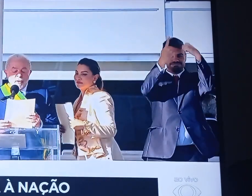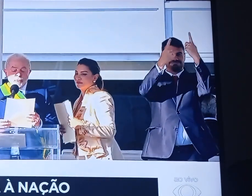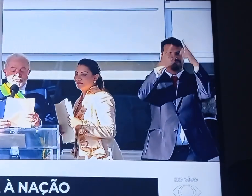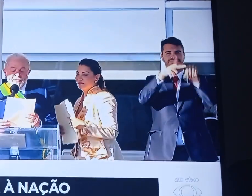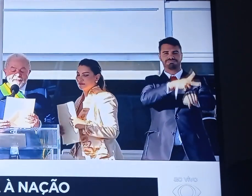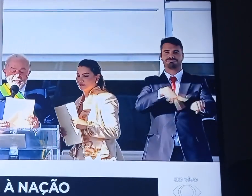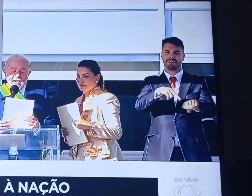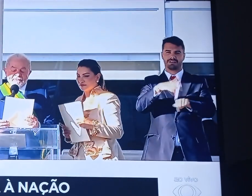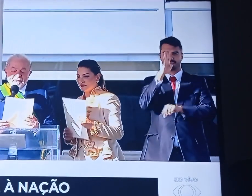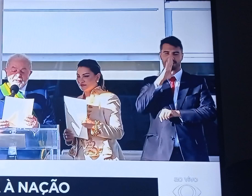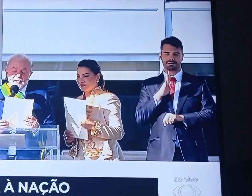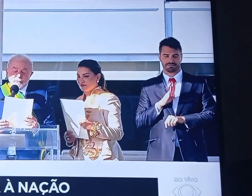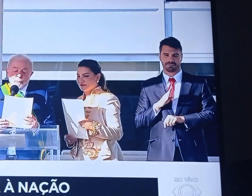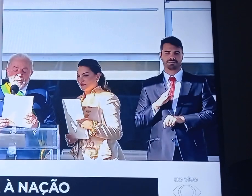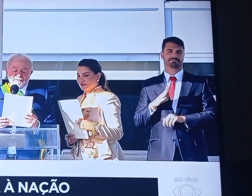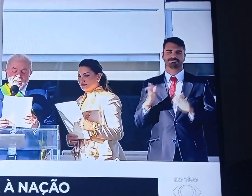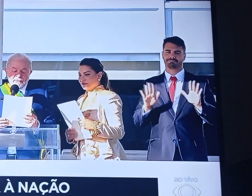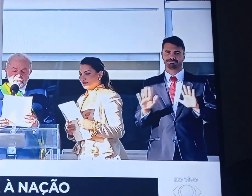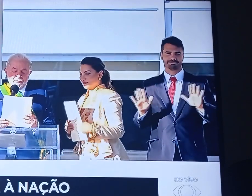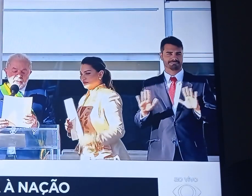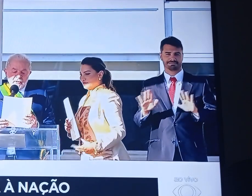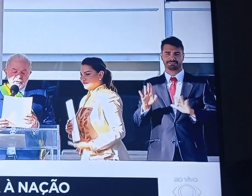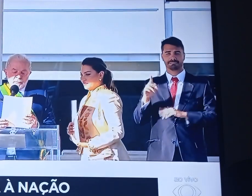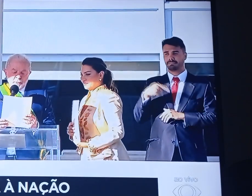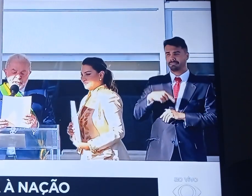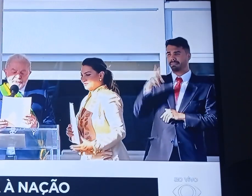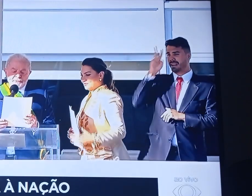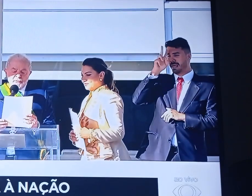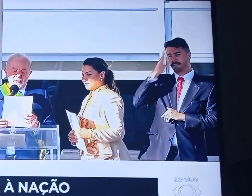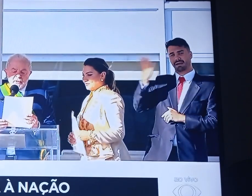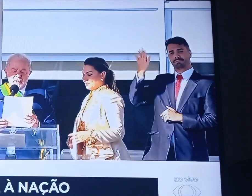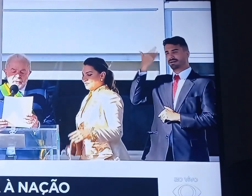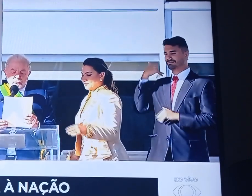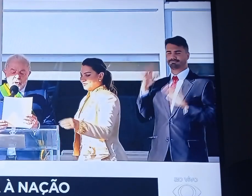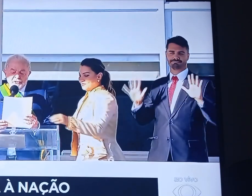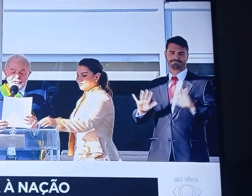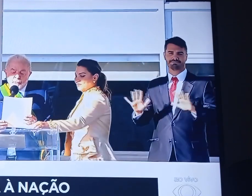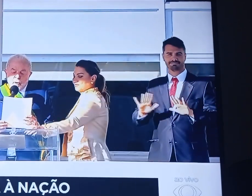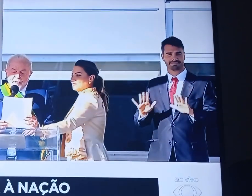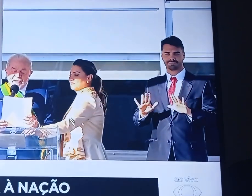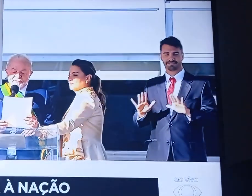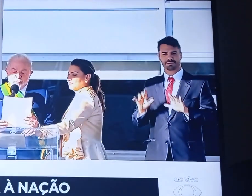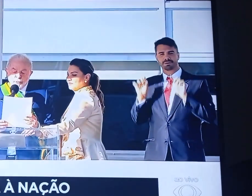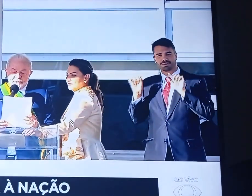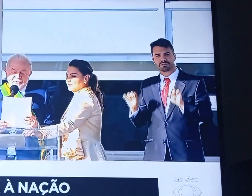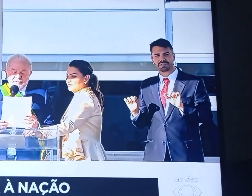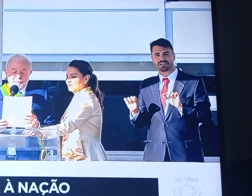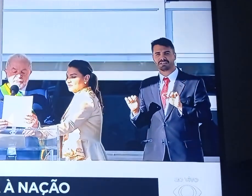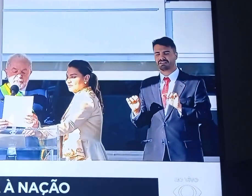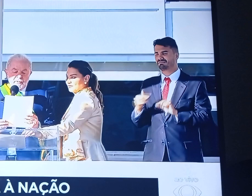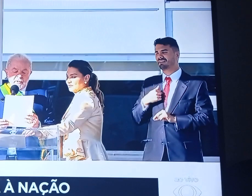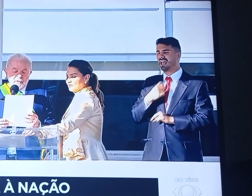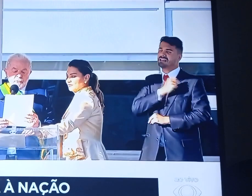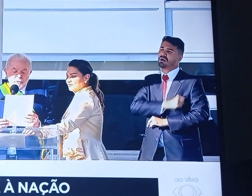Mas não nos interessa viver do passado. Por isso, longe de qualquer saudosismo,